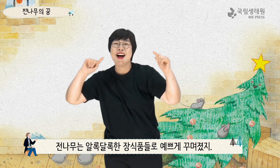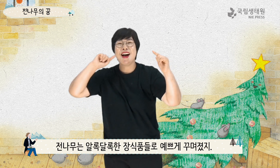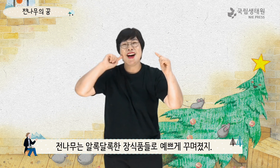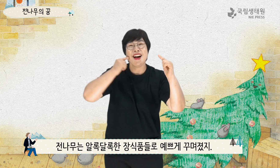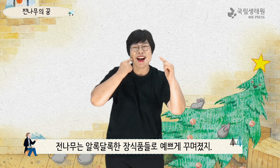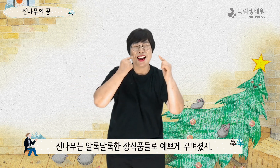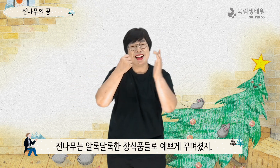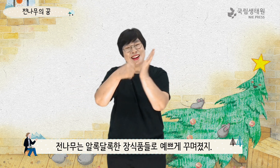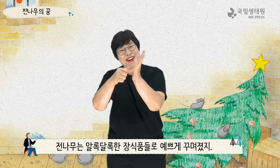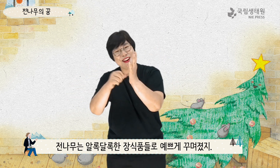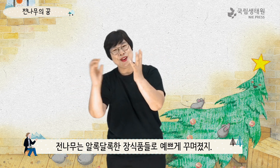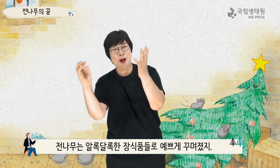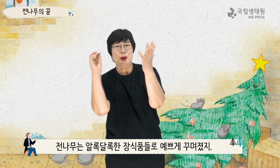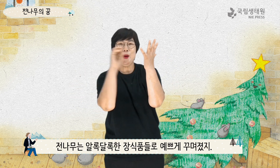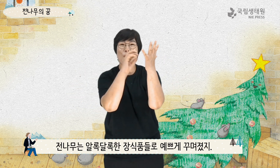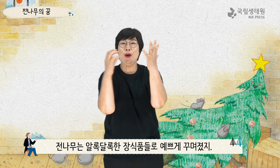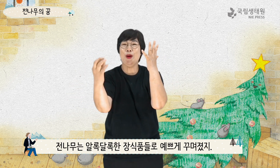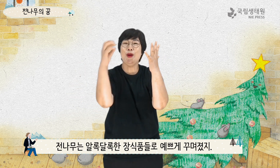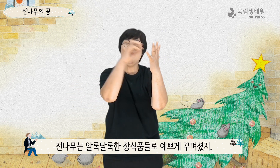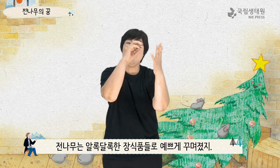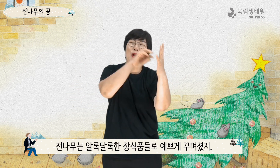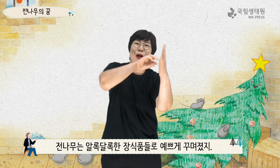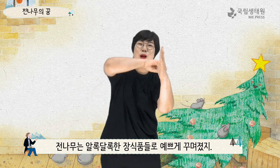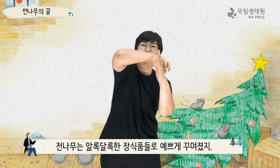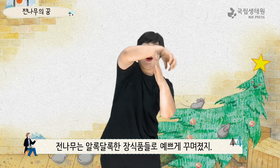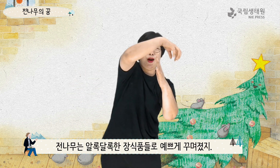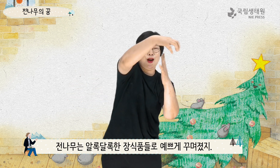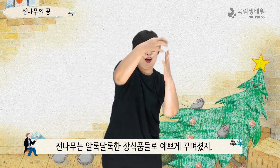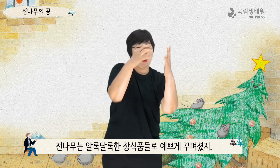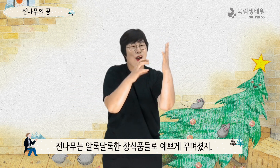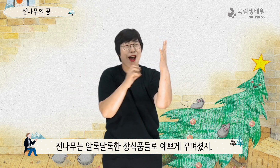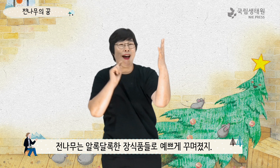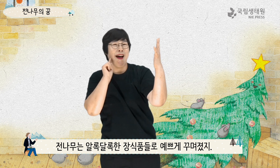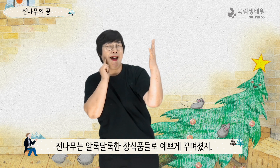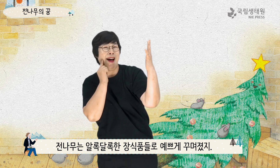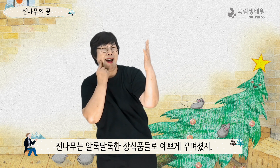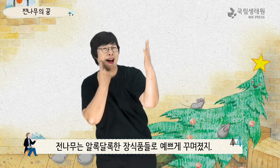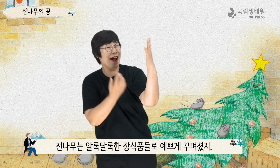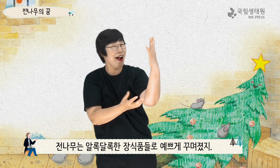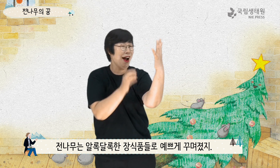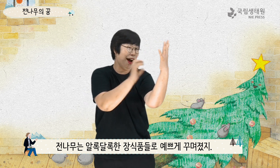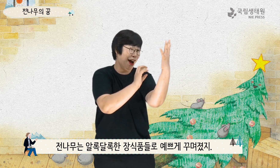전나무는 알록달록한 장식품들로 예쁘게 꾸며졌지.